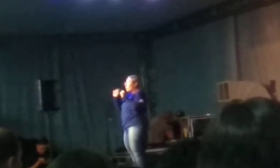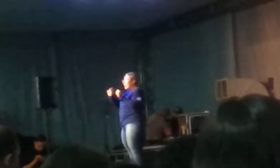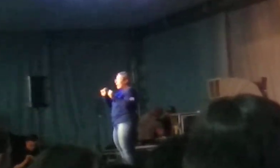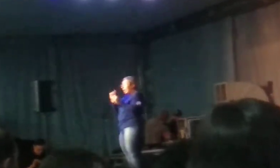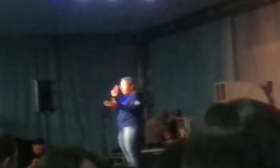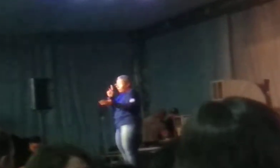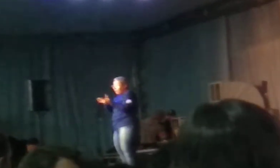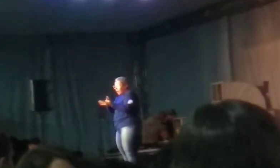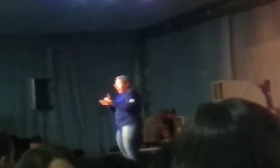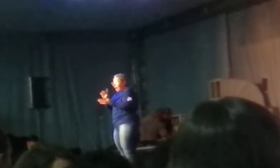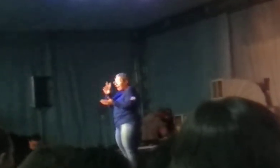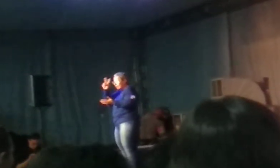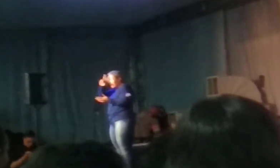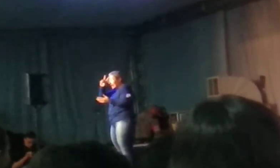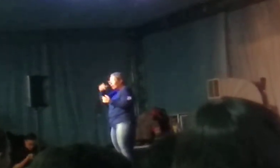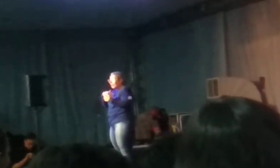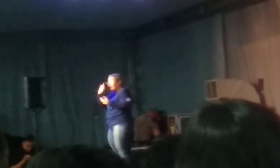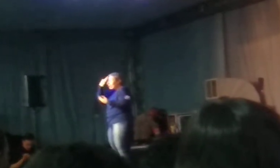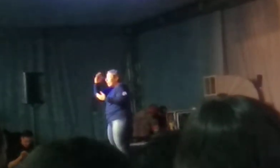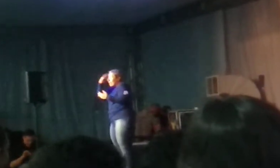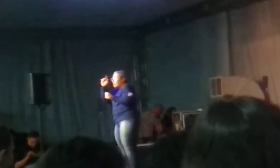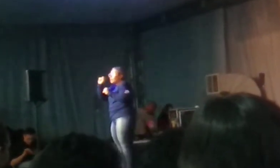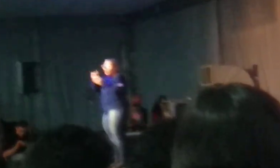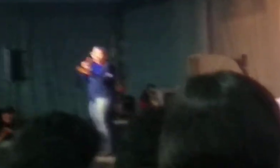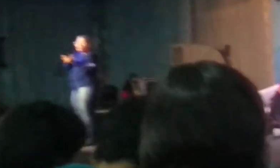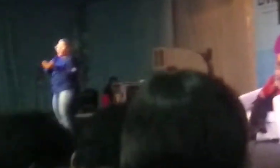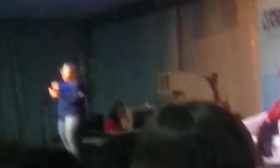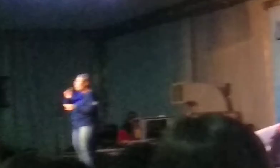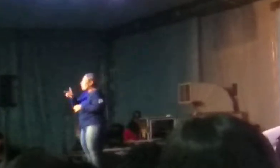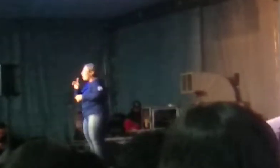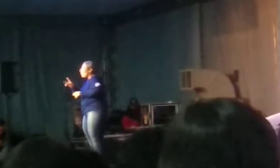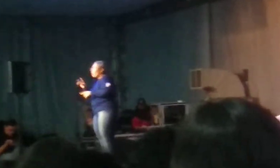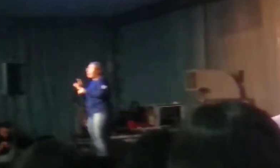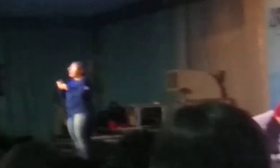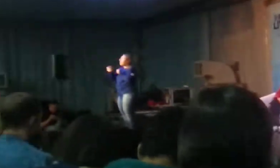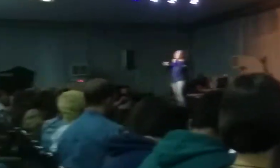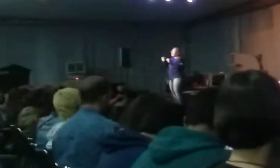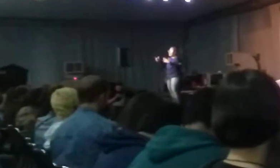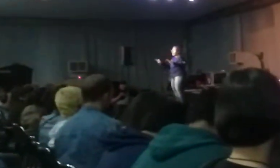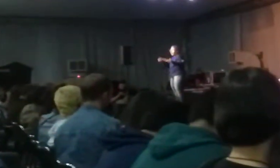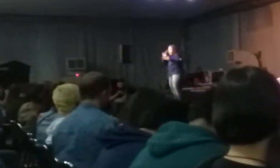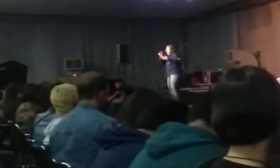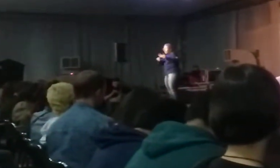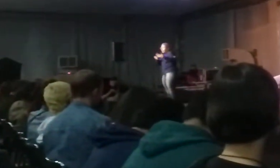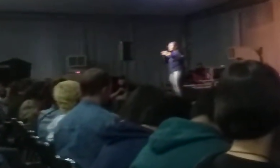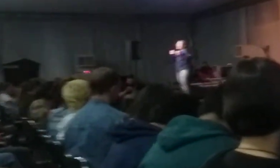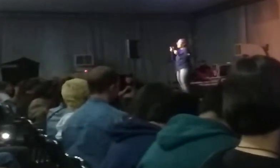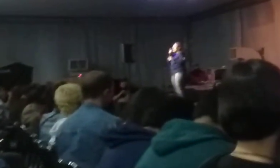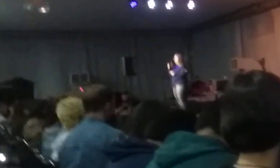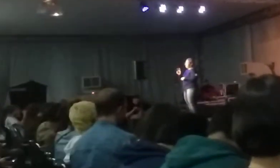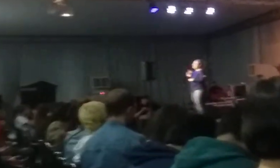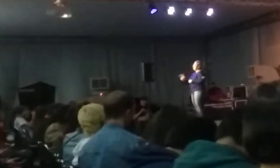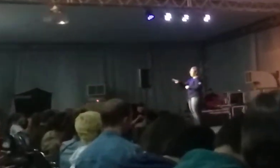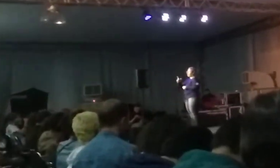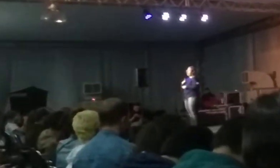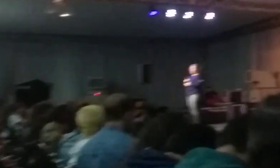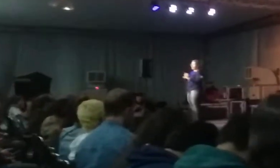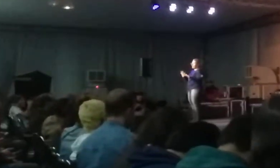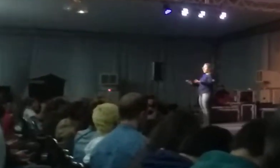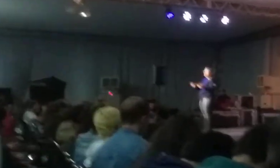fatos reais. Eu adoro, quero entender o que é real, qual que não é real ali. Então o interesse sempre existiu. O